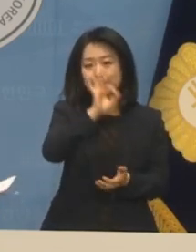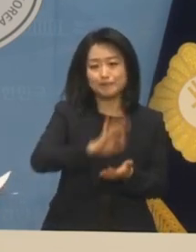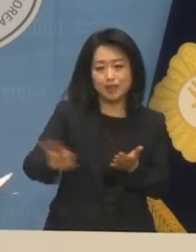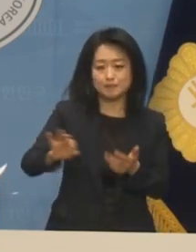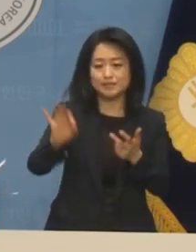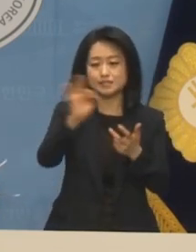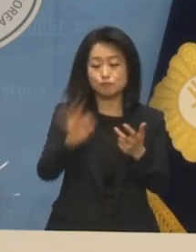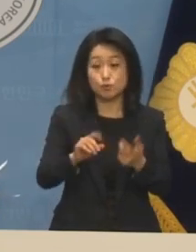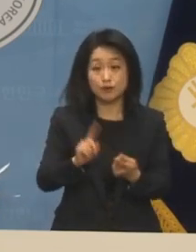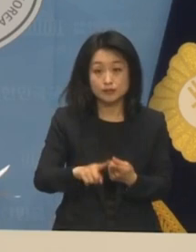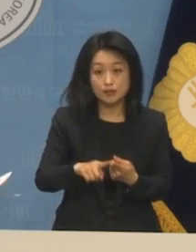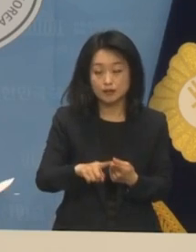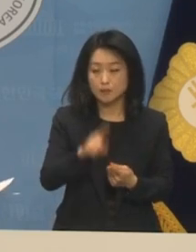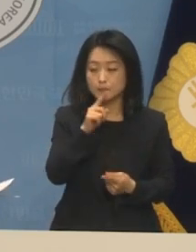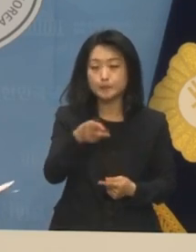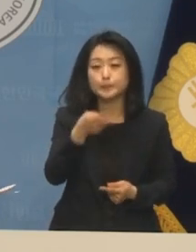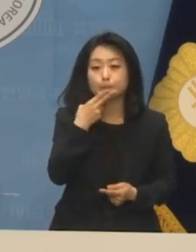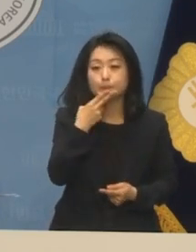않습니다.